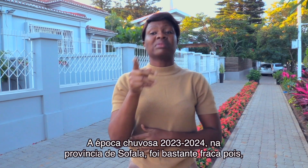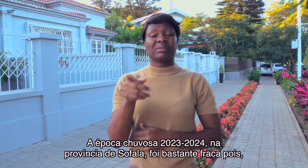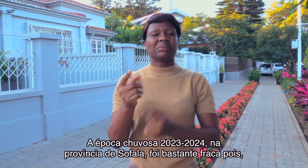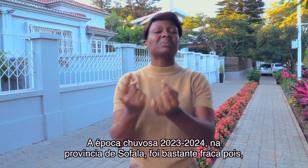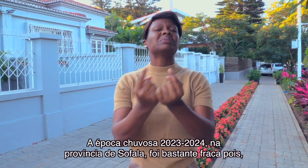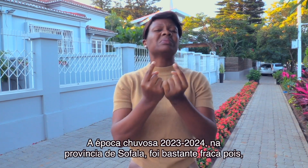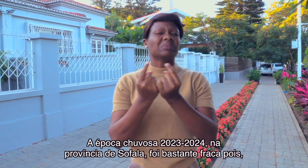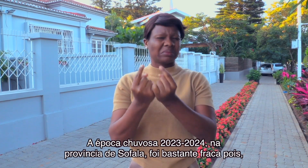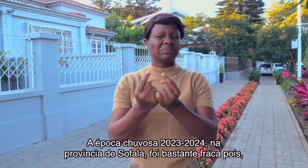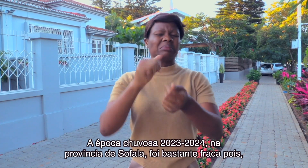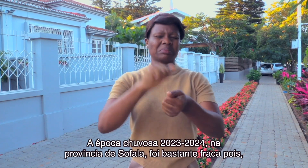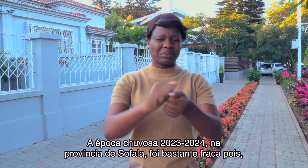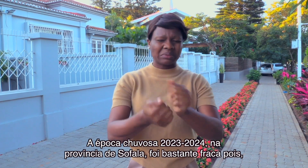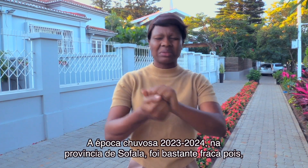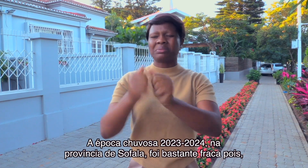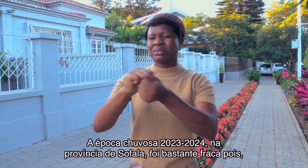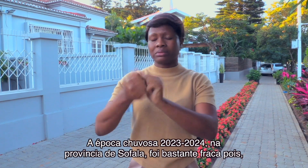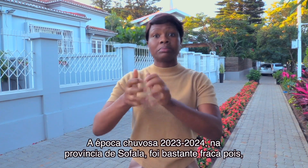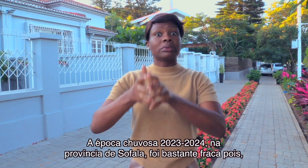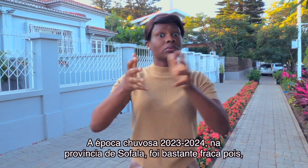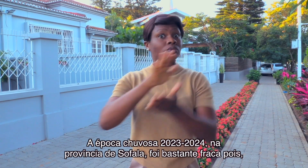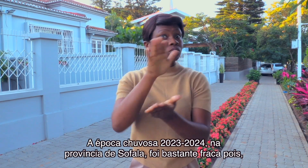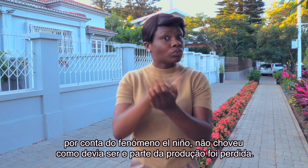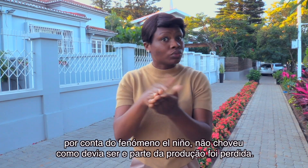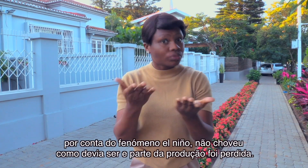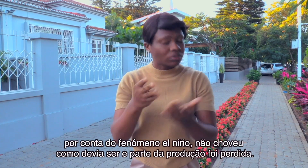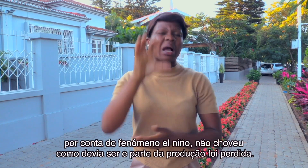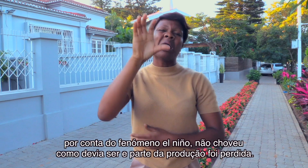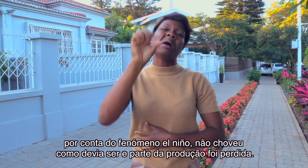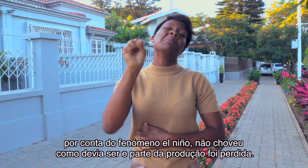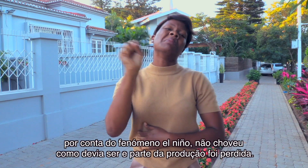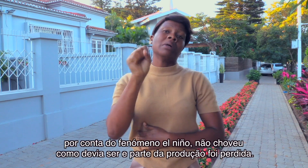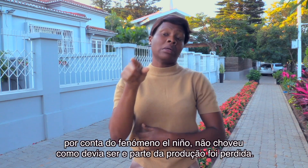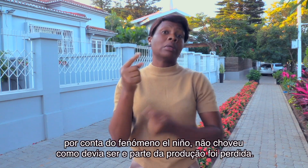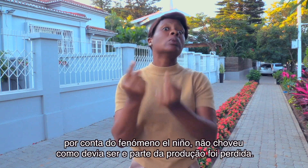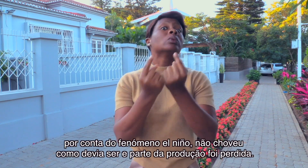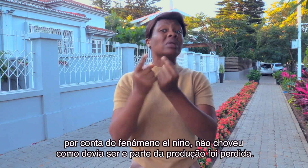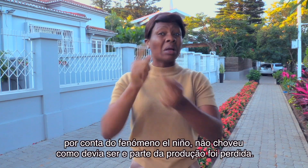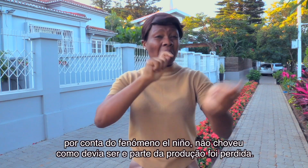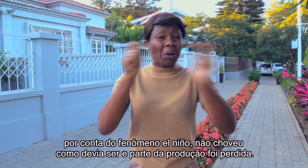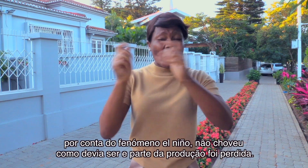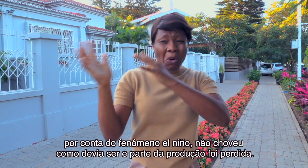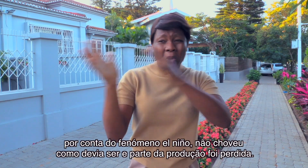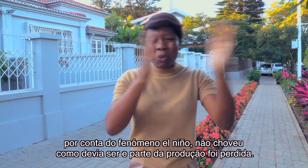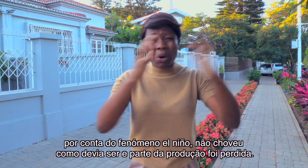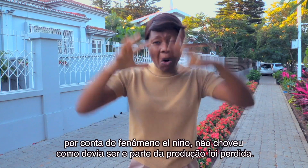2023-2024 na província de Sofala foi bastante fraca, pois, por conta do fenômeno El Niño, não choveu como devia ser e parte